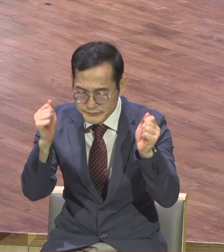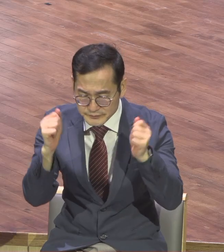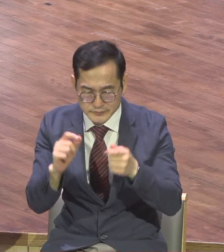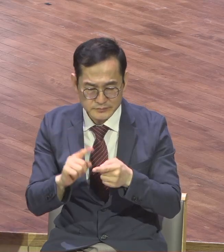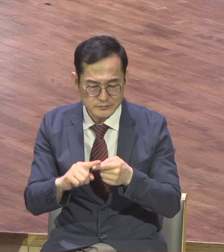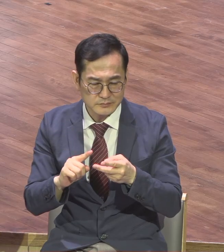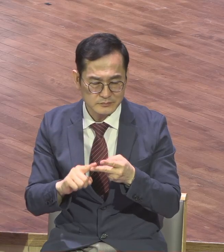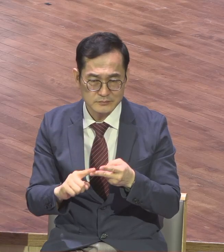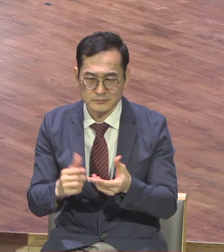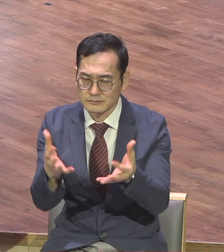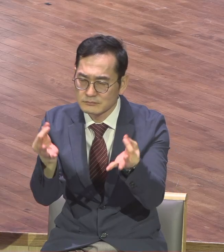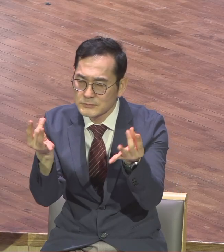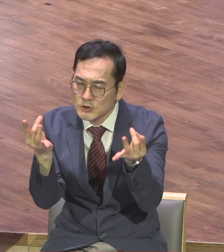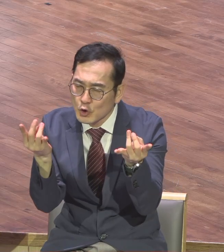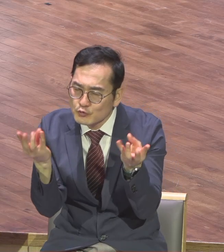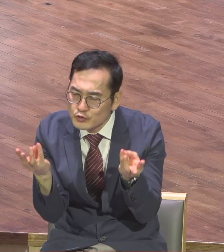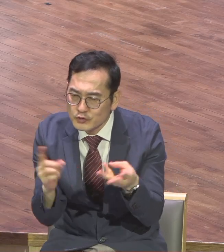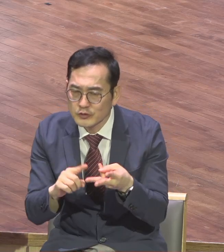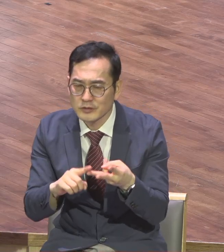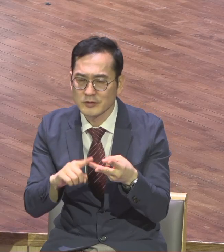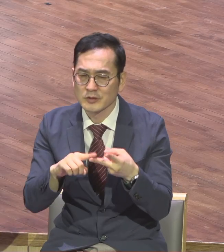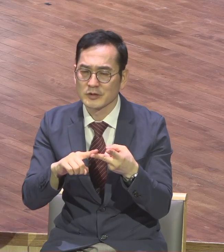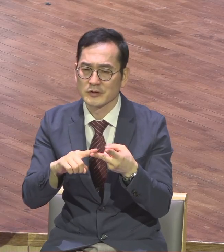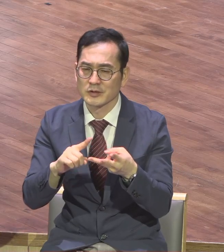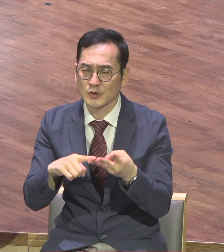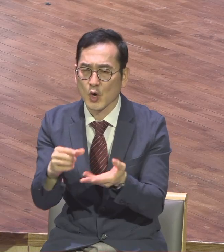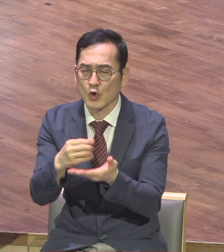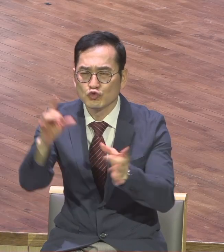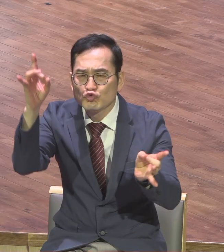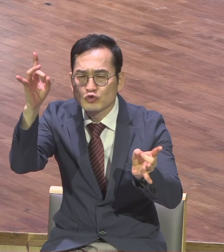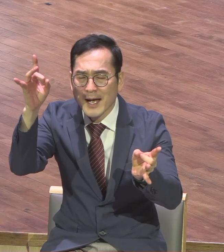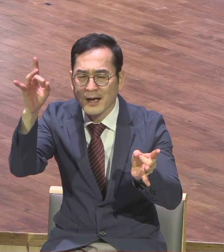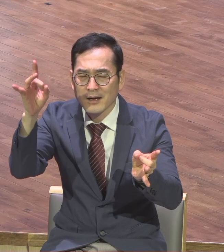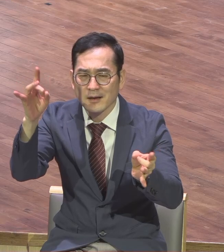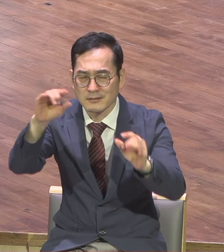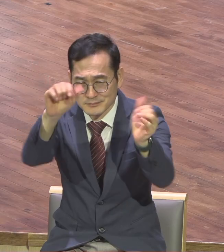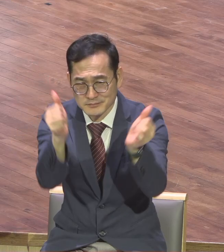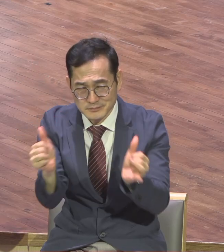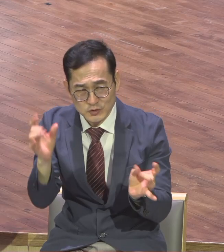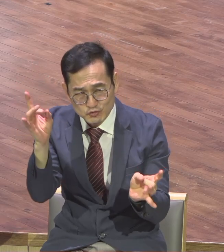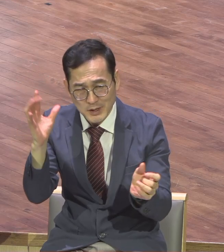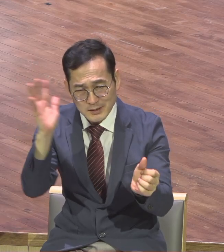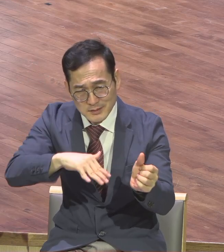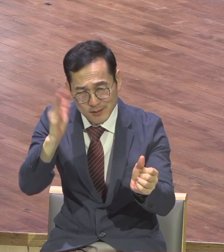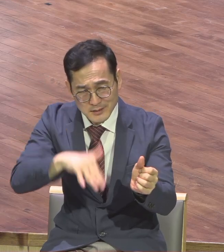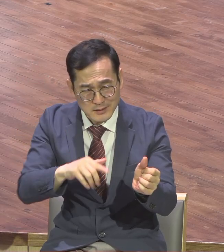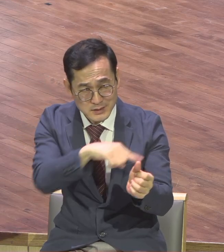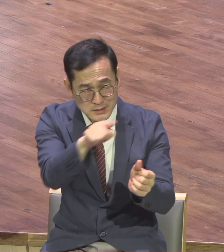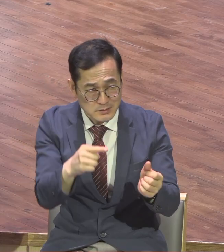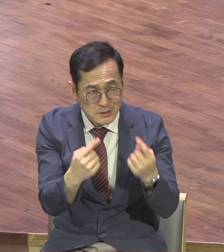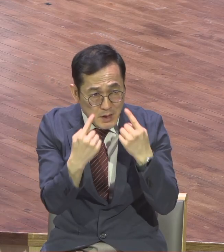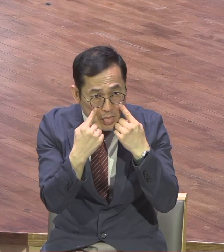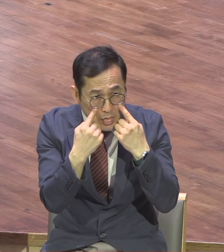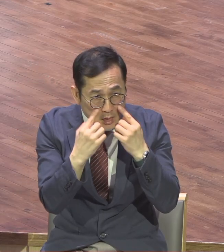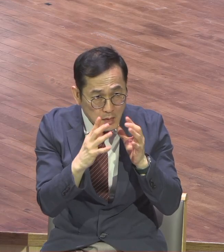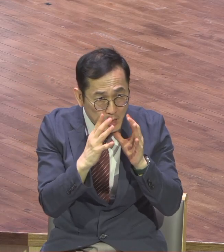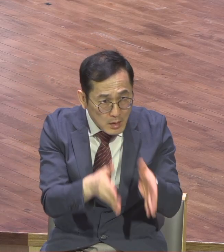사도행전 16장의 점술, 사도행전 19장의 이 우상문화, 마지막으로 눈을 어둡게 만드는 여섯